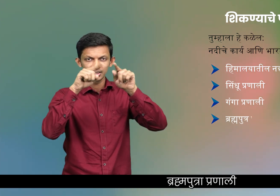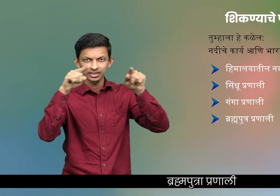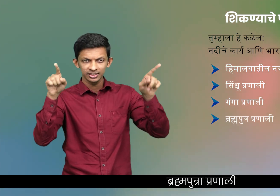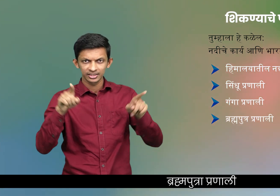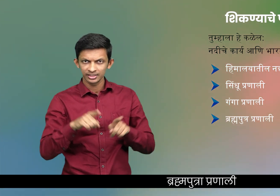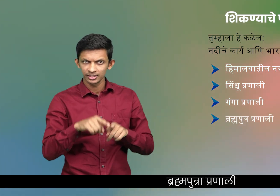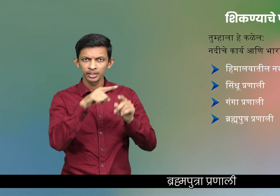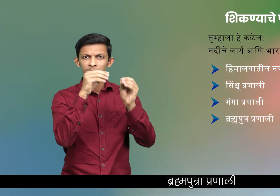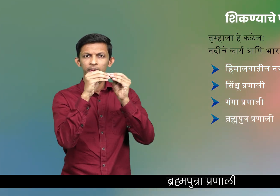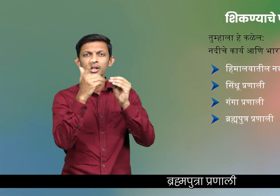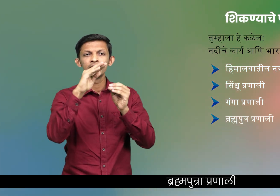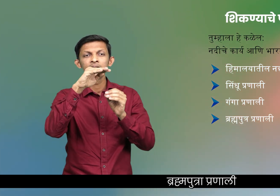ब्रह्मपुत्रा प्रणाली.